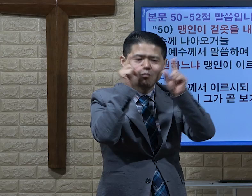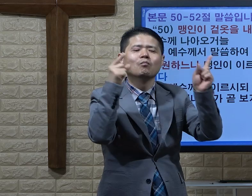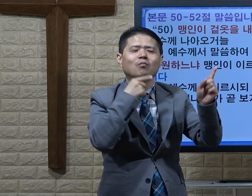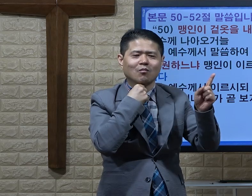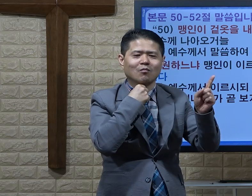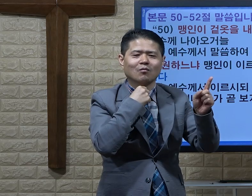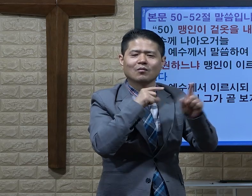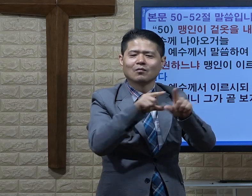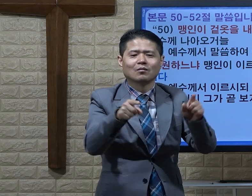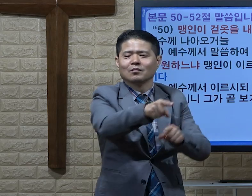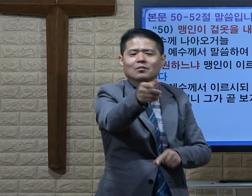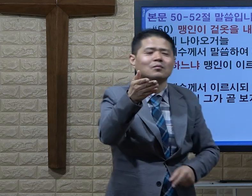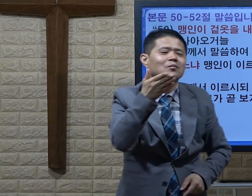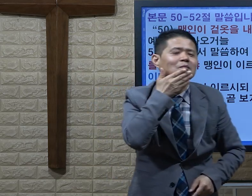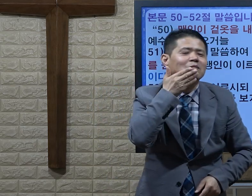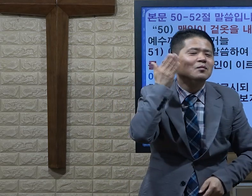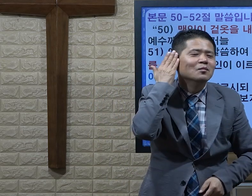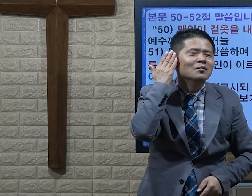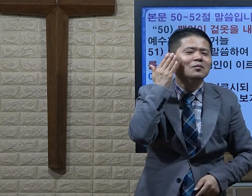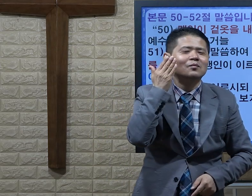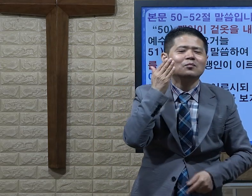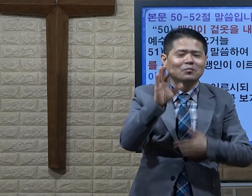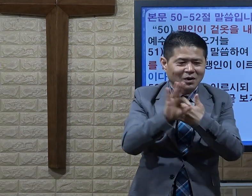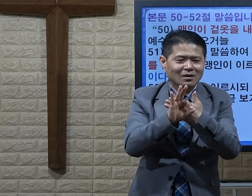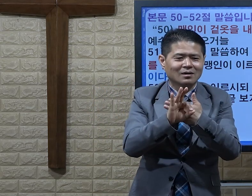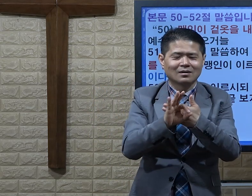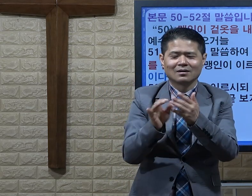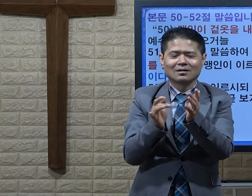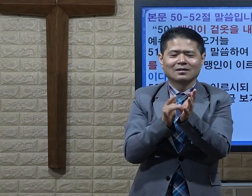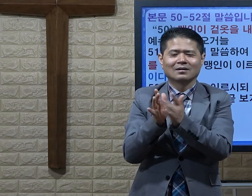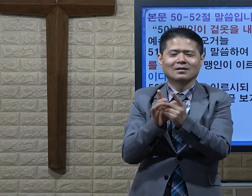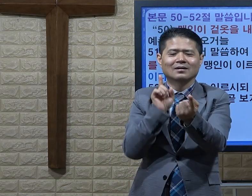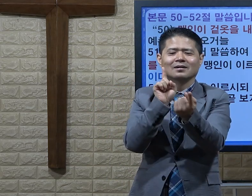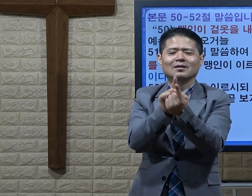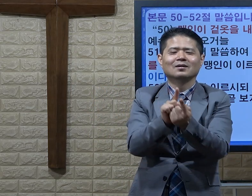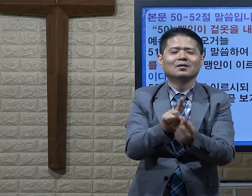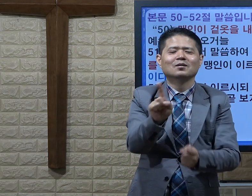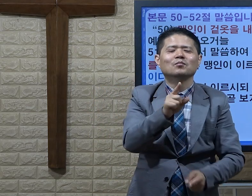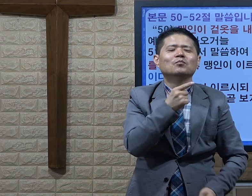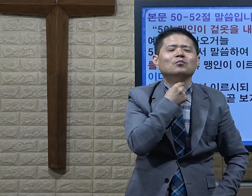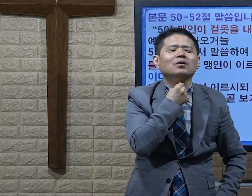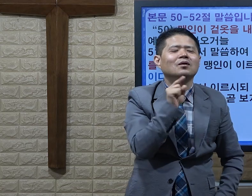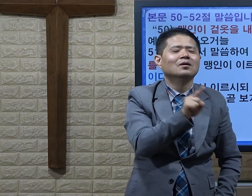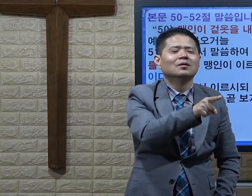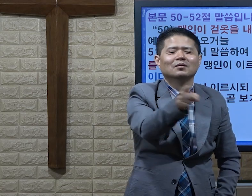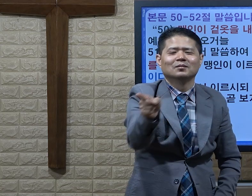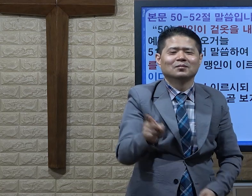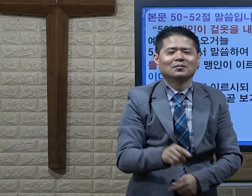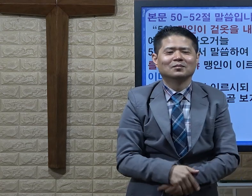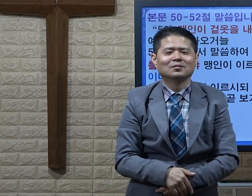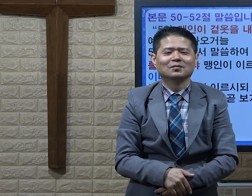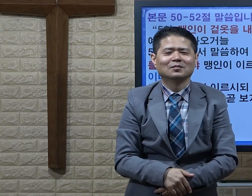바디메오는 보기를 원합니다 라고 했습니다. 우리 같은 농인의 경우에는 예수님이 만났을 때 어떤 말을 하고